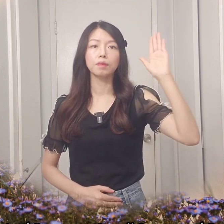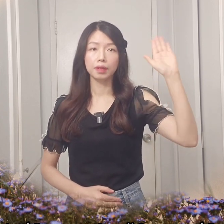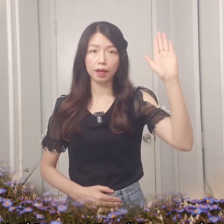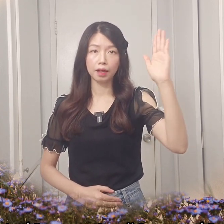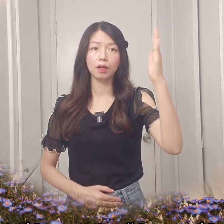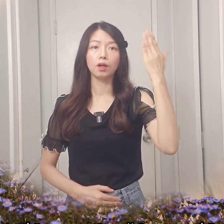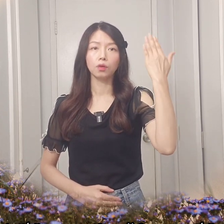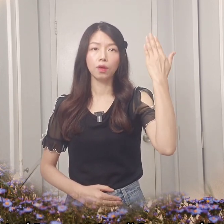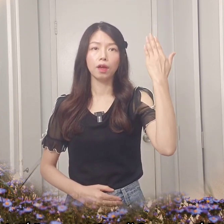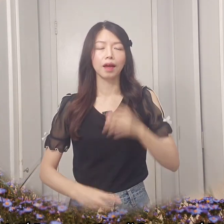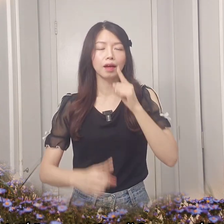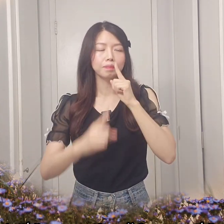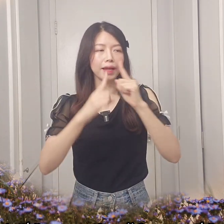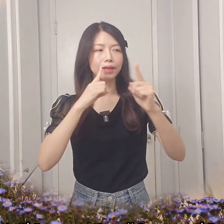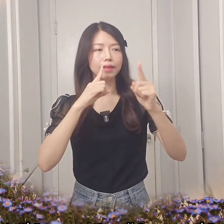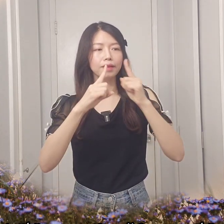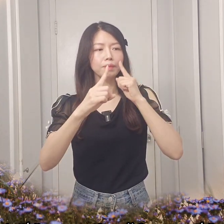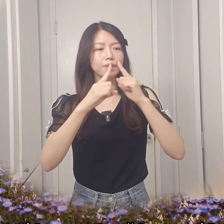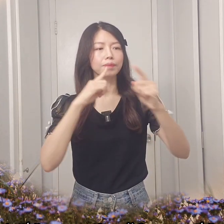뜻의 수어가 됩니다. 돼요.